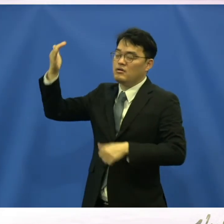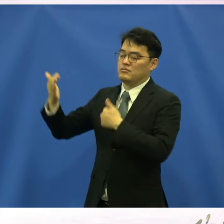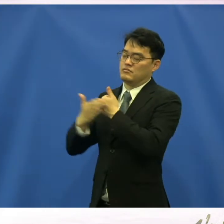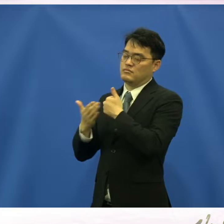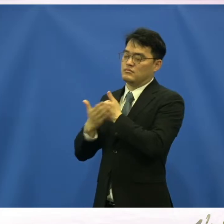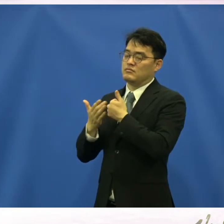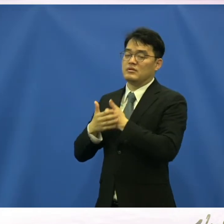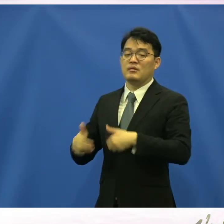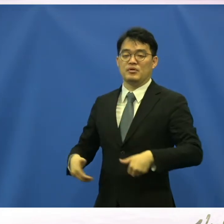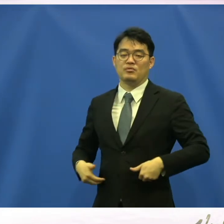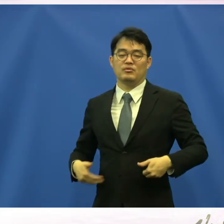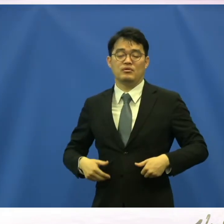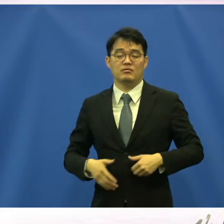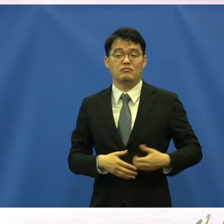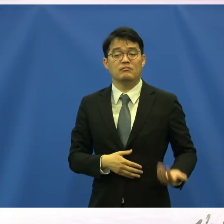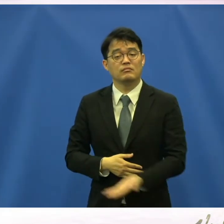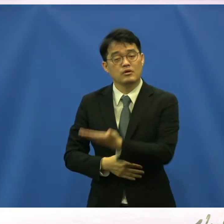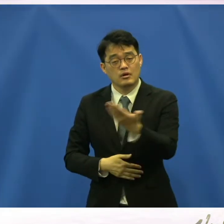하는 건 나예요.